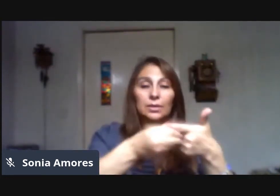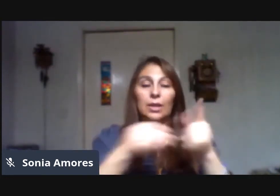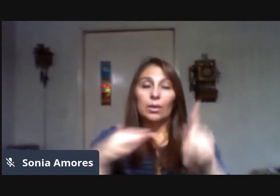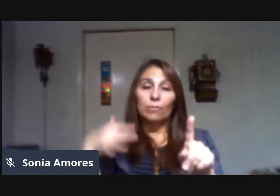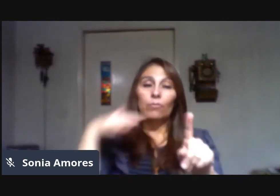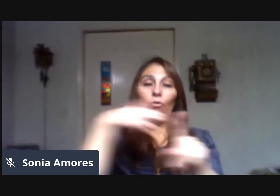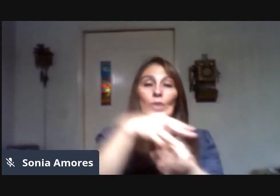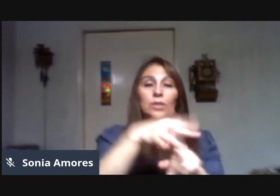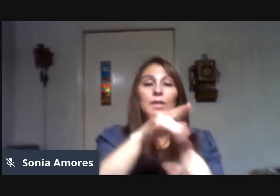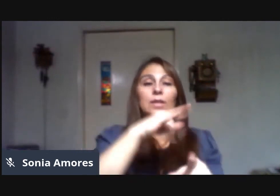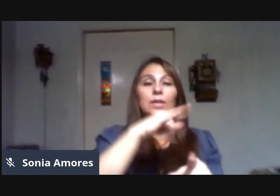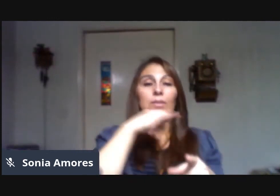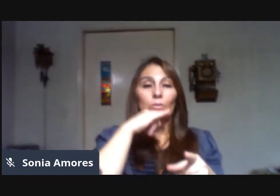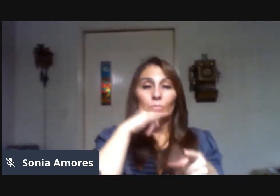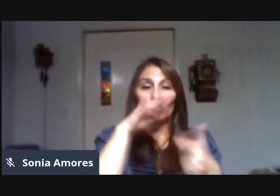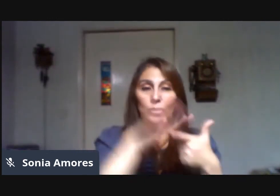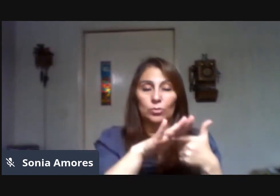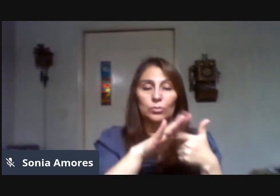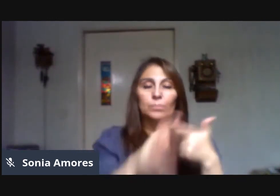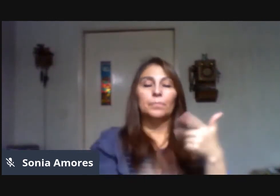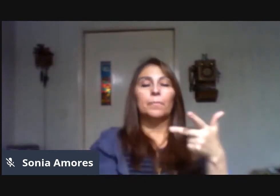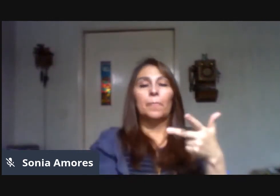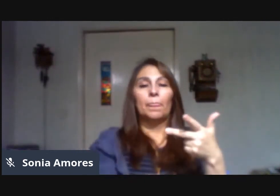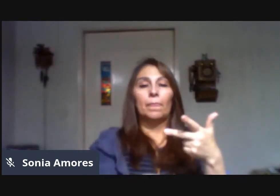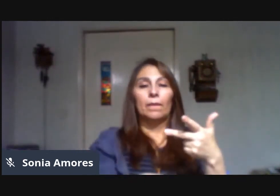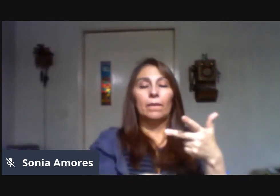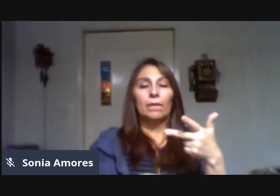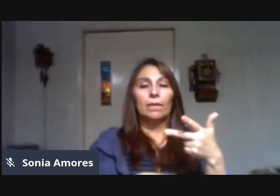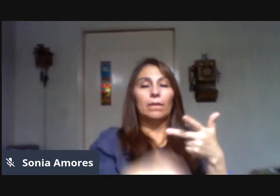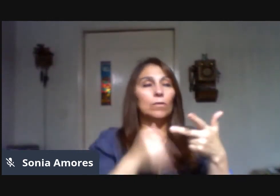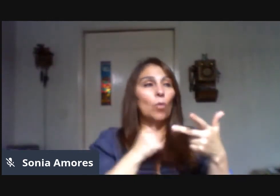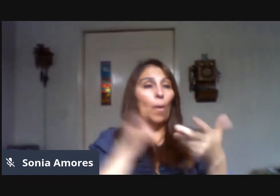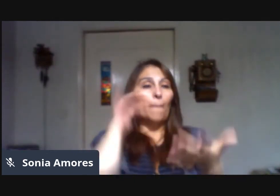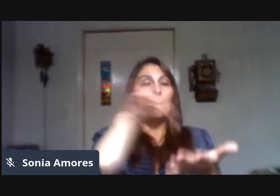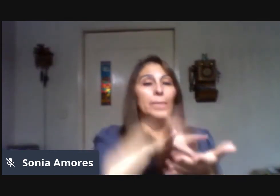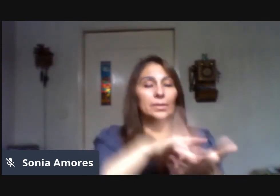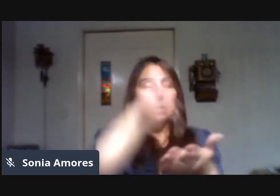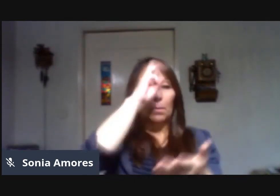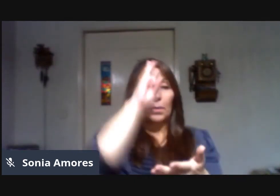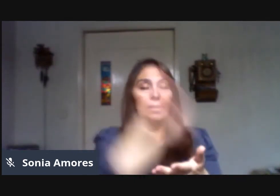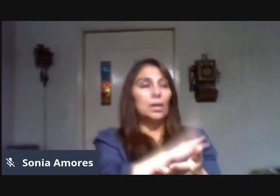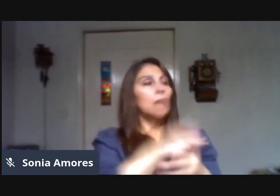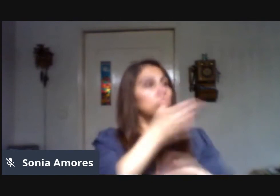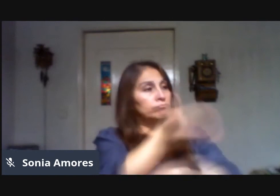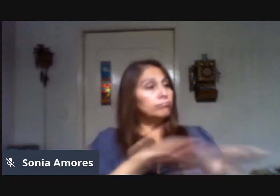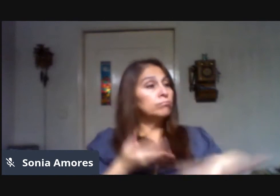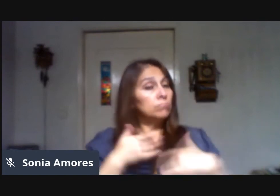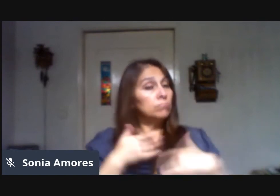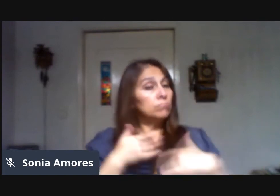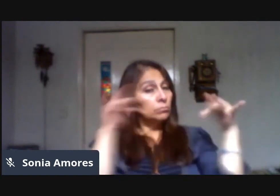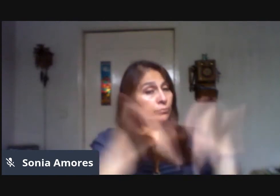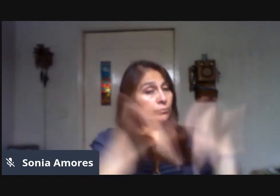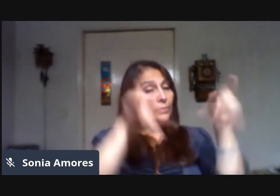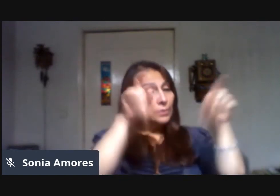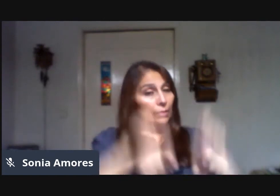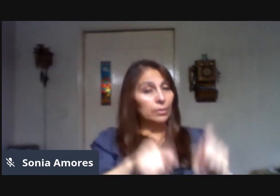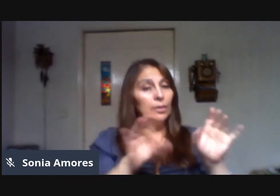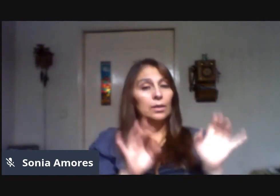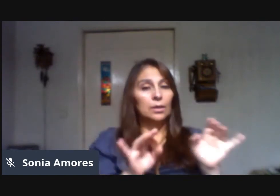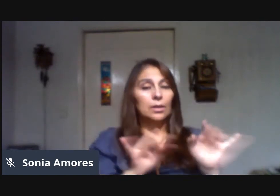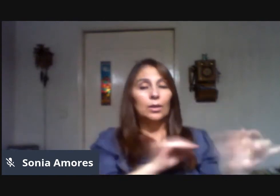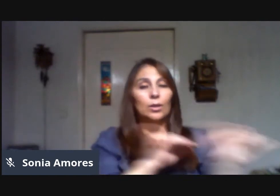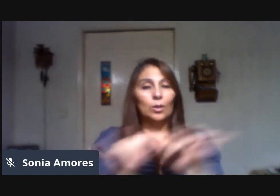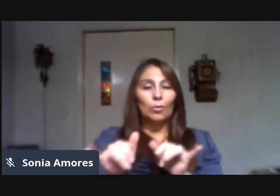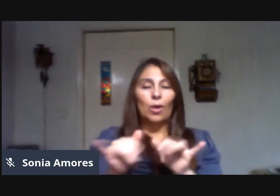reclamando la soberanía, sino su presencia militar al estilo de los Vengadores